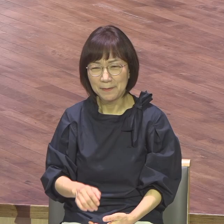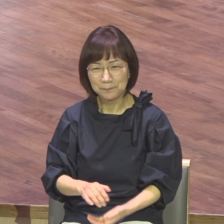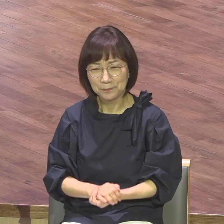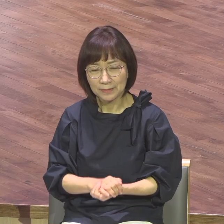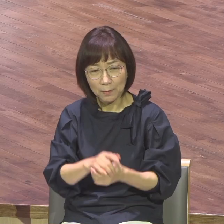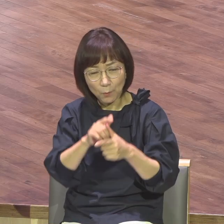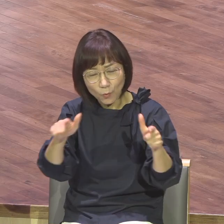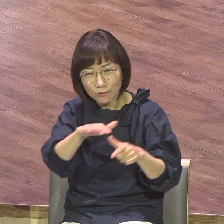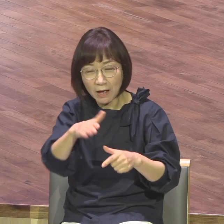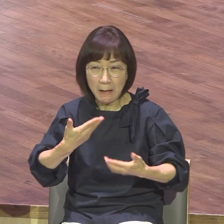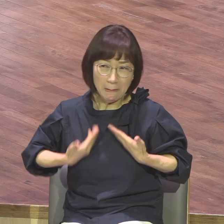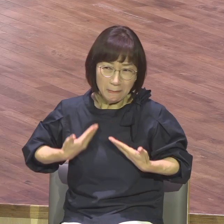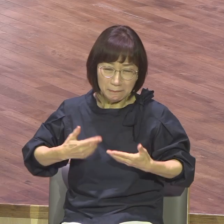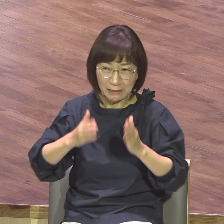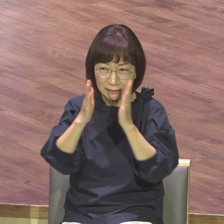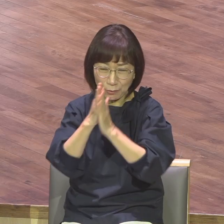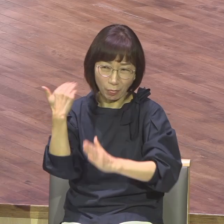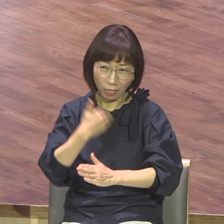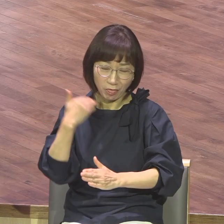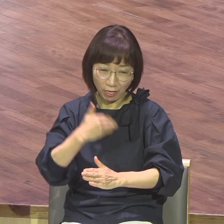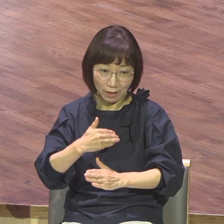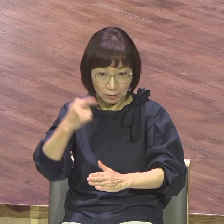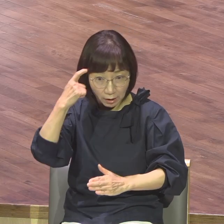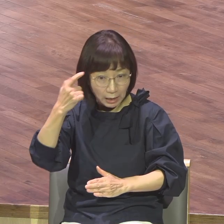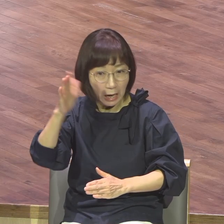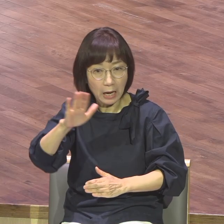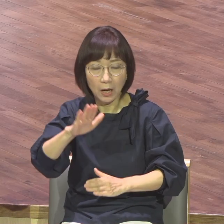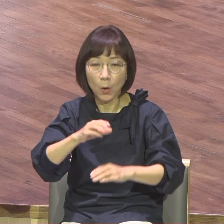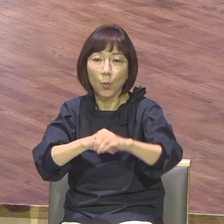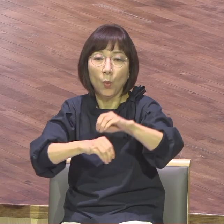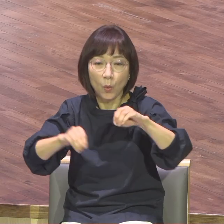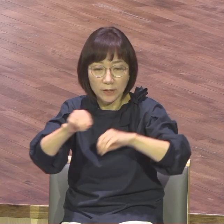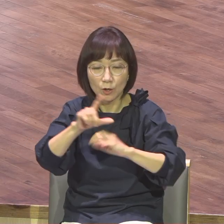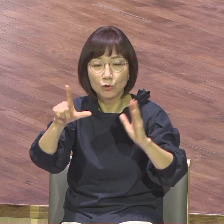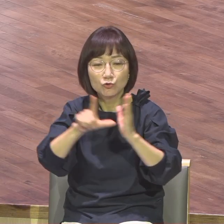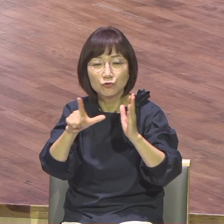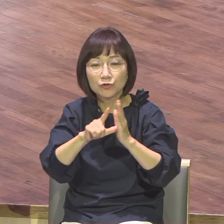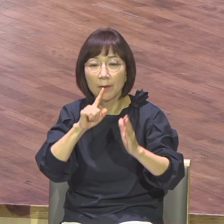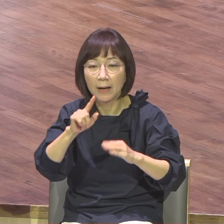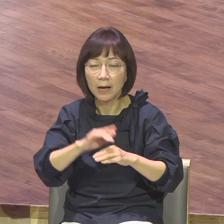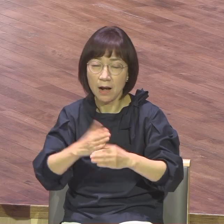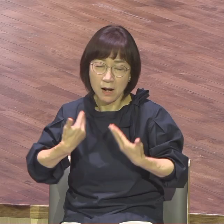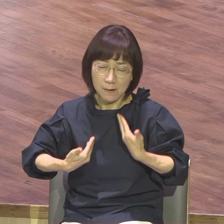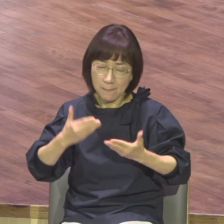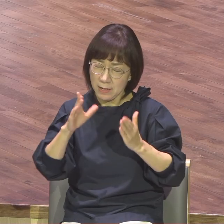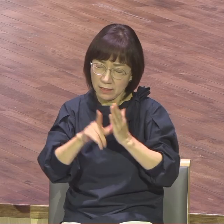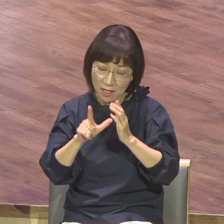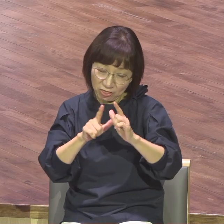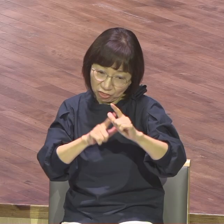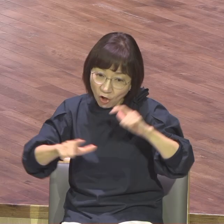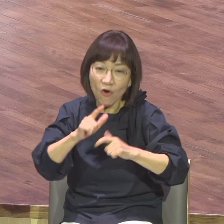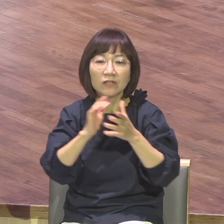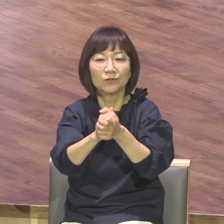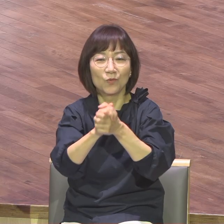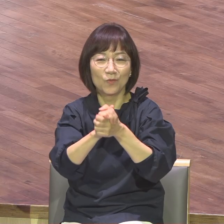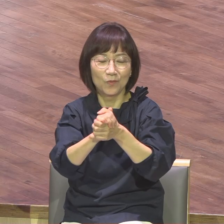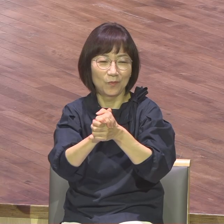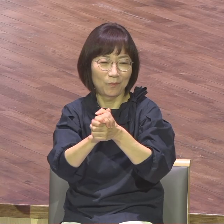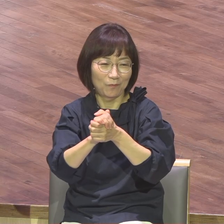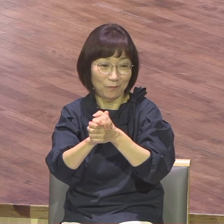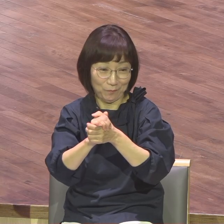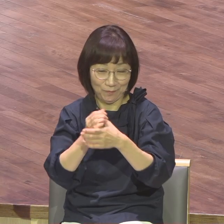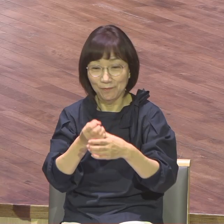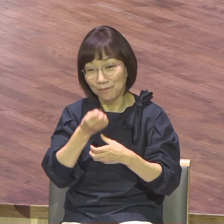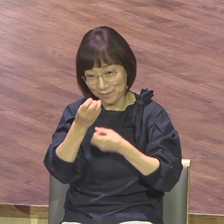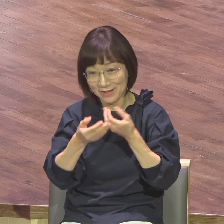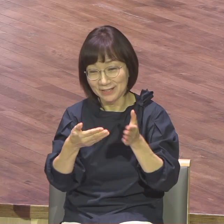바쁘게 산다고 그게 무슨 좋은 결과 오는 게 아니에요. 나 바빠서 기도 안 합니까? 뻥이에요. 그거 다 바벨탑이